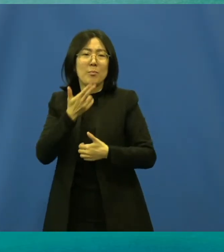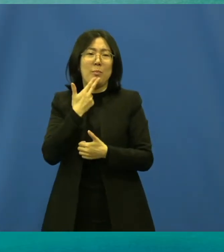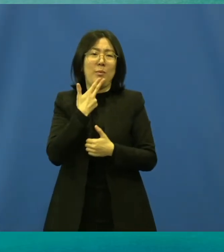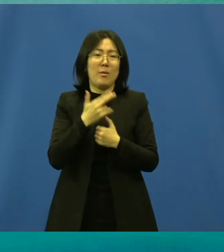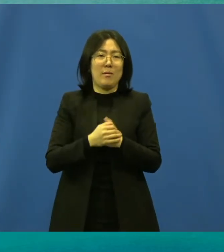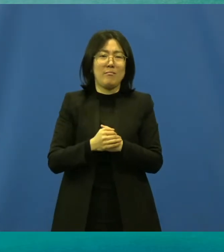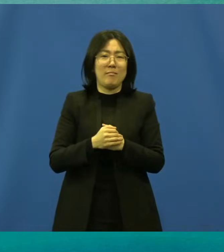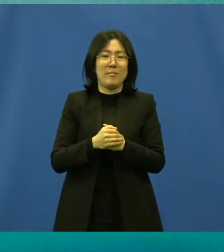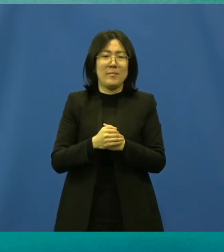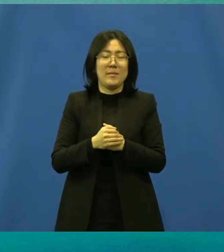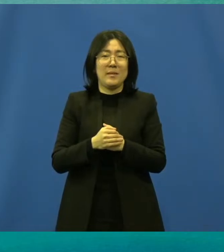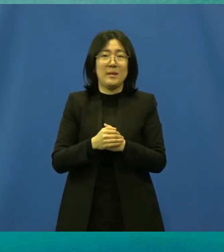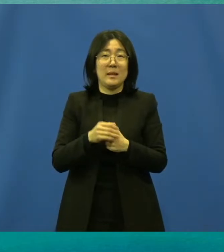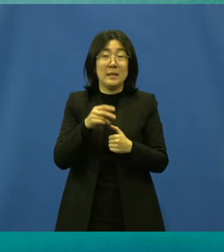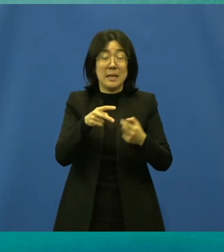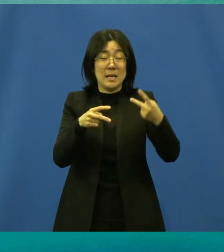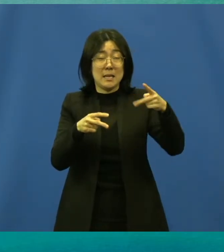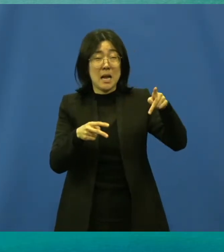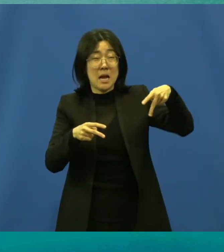타국은 요나에게는 다시스였어요.